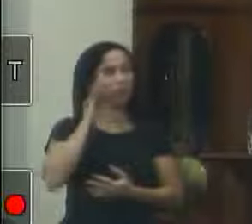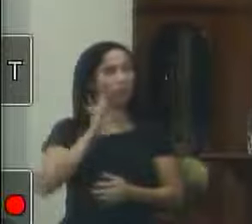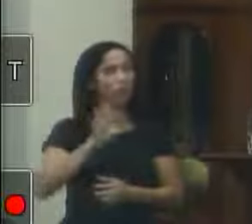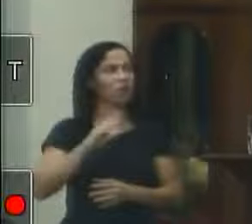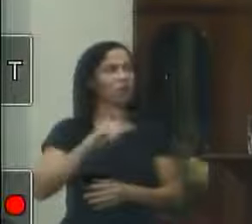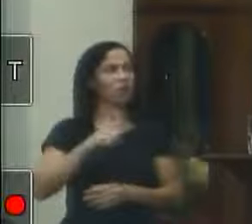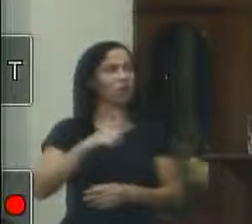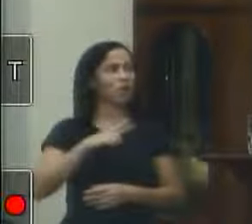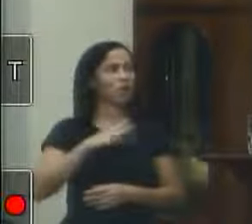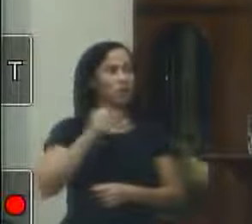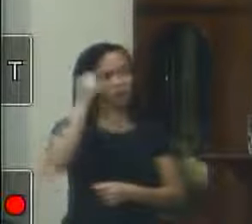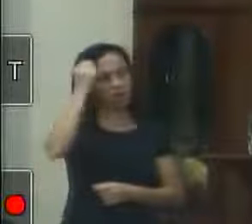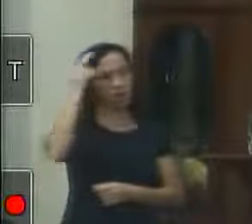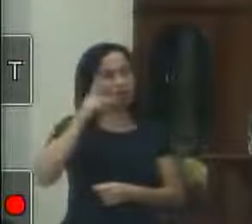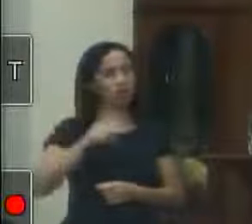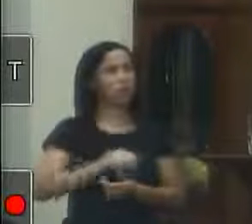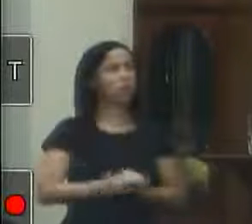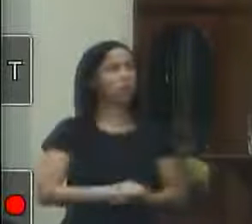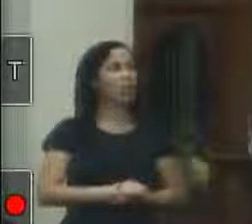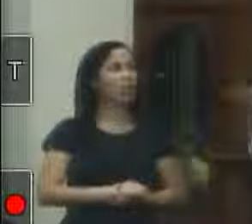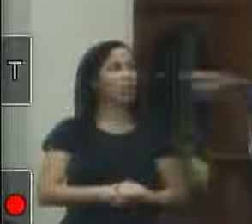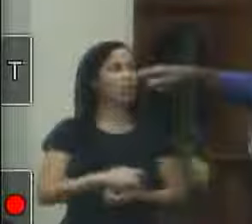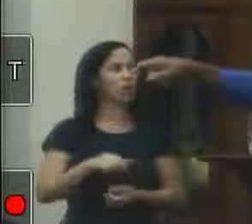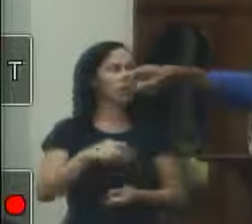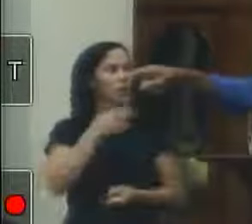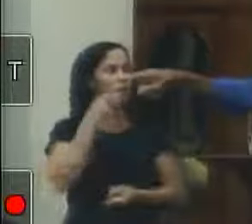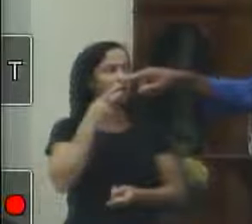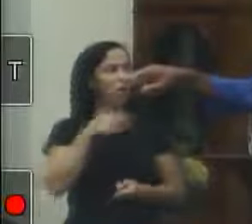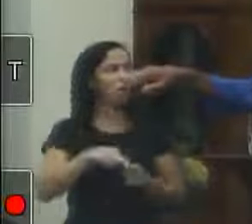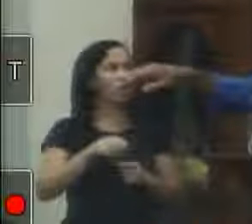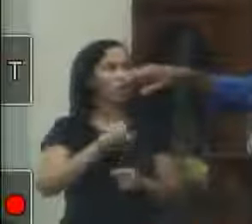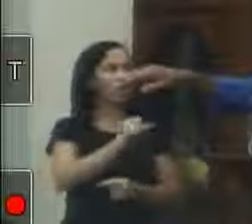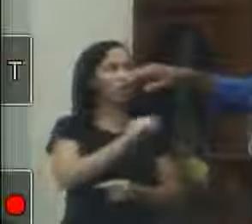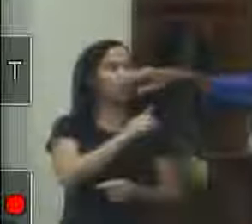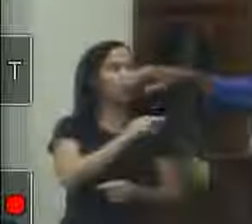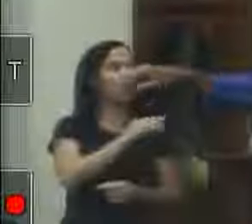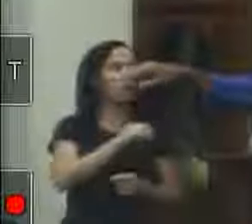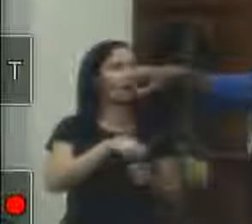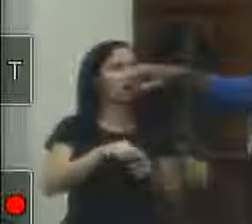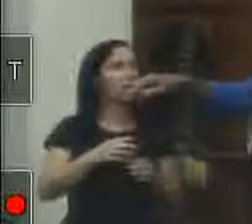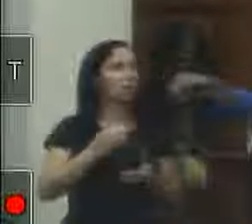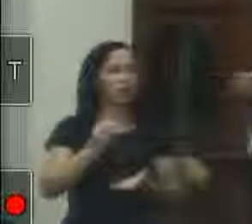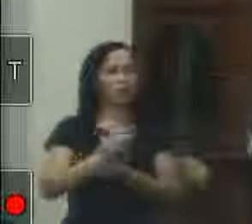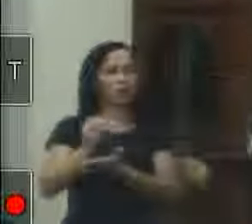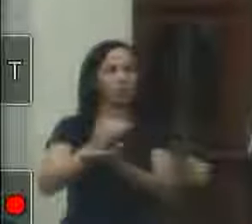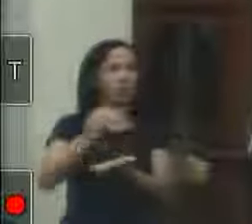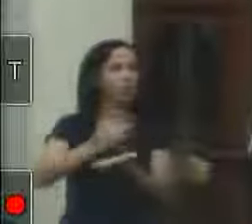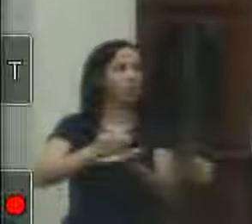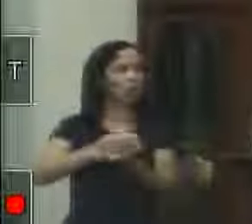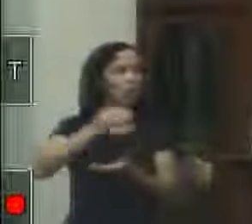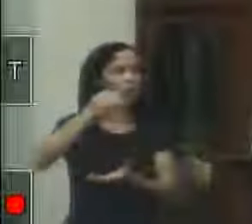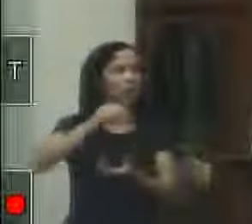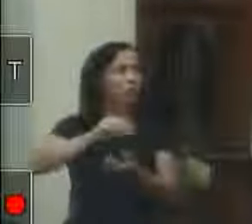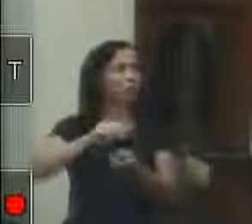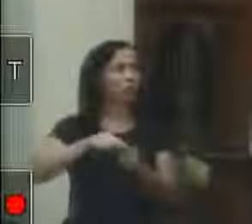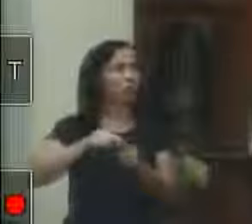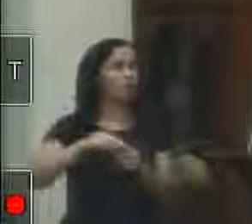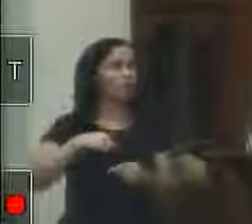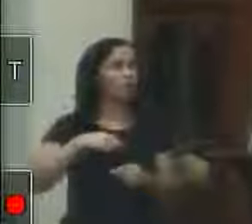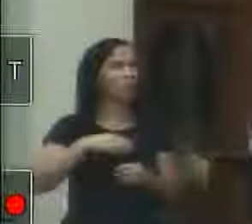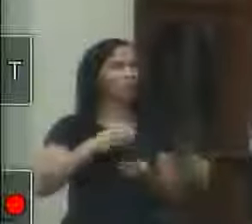os espertos. Aquele que fala assim, o Silvio vai comprar sua latinha, e eu vou comprar aqui a